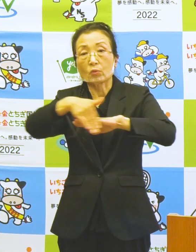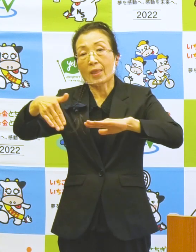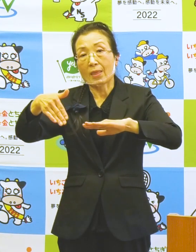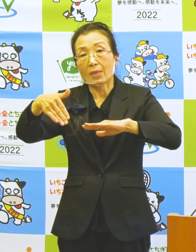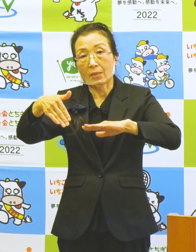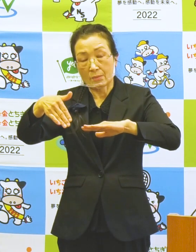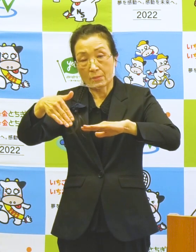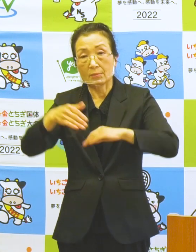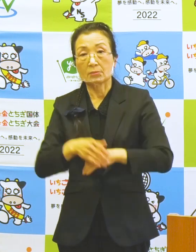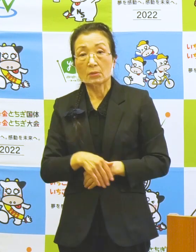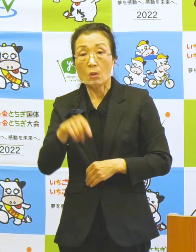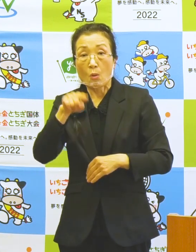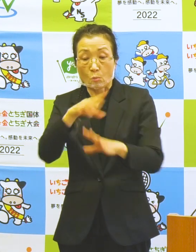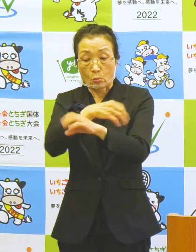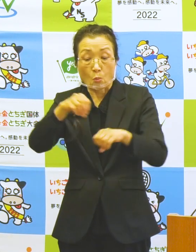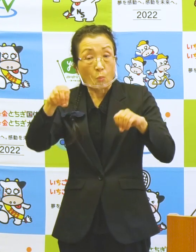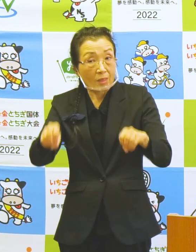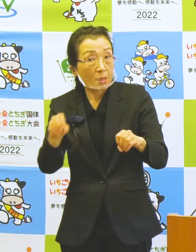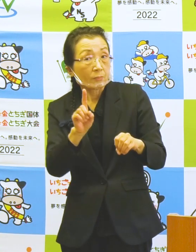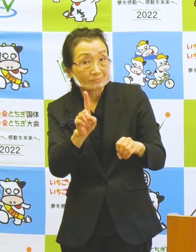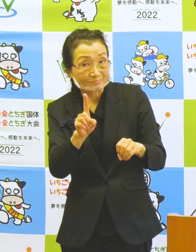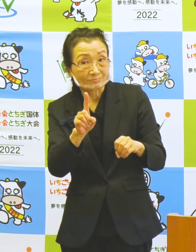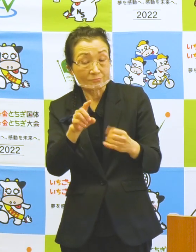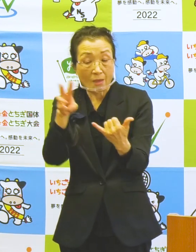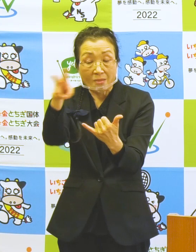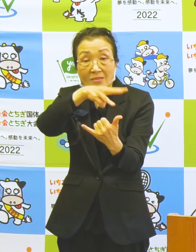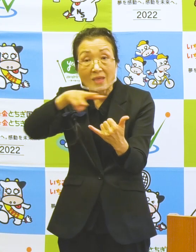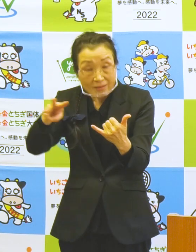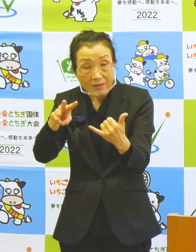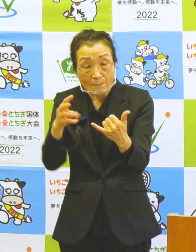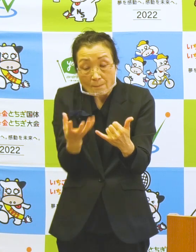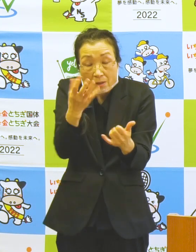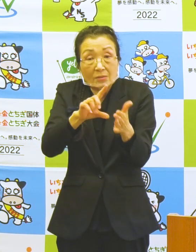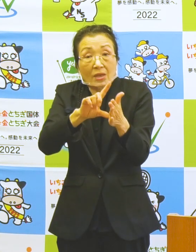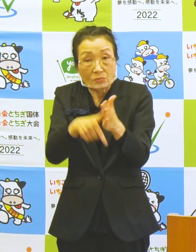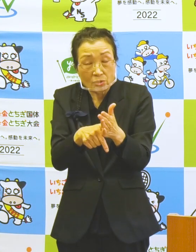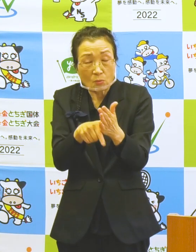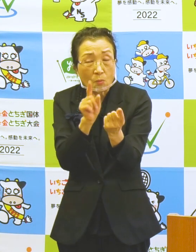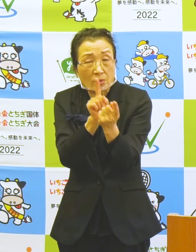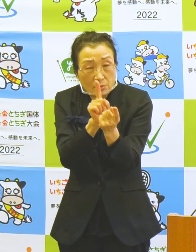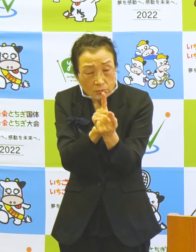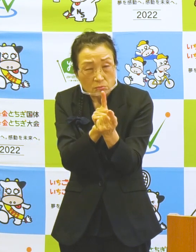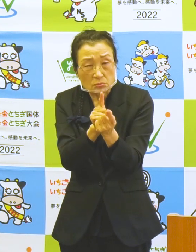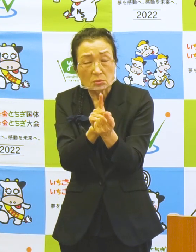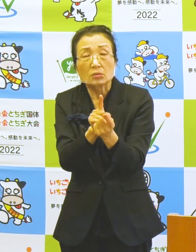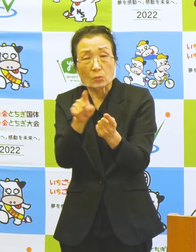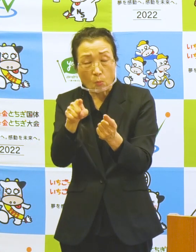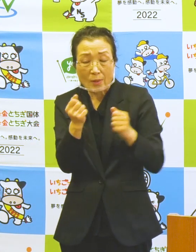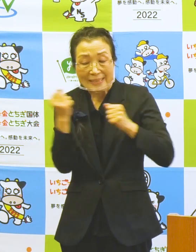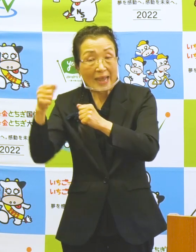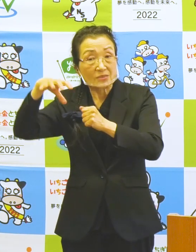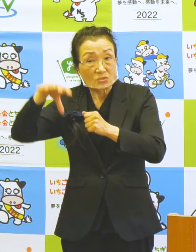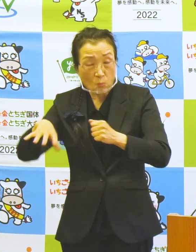です。この協定は、災害応急対策や避難所運営に必要となる物